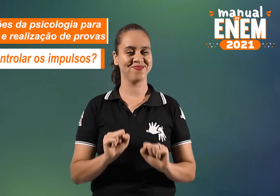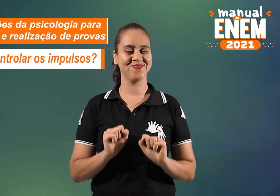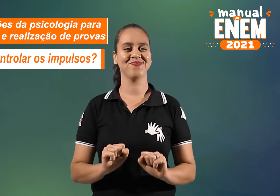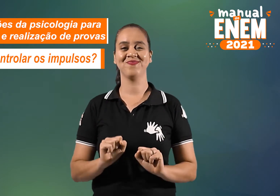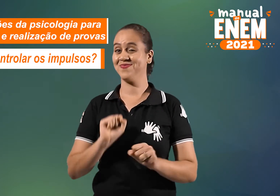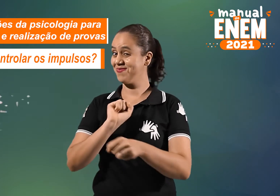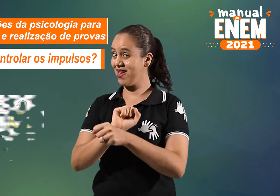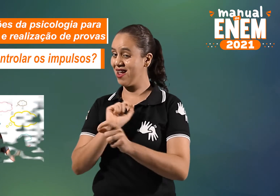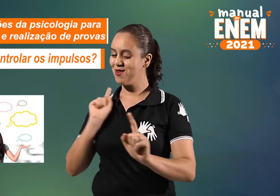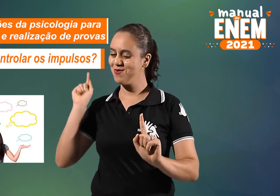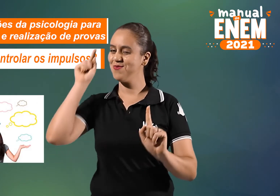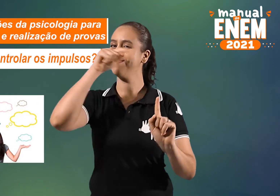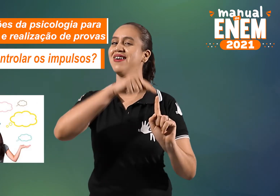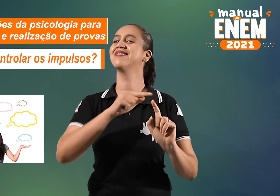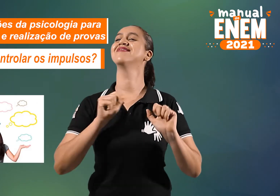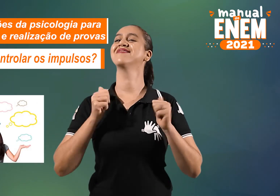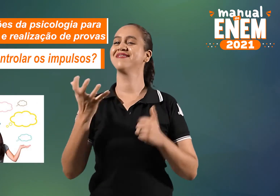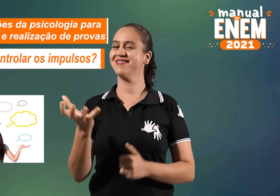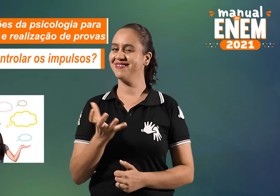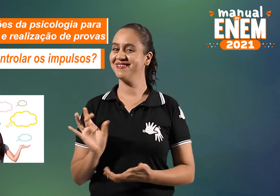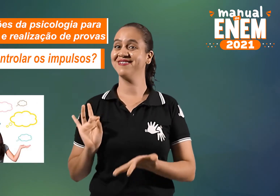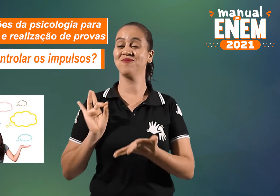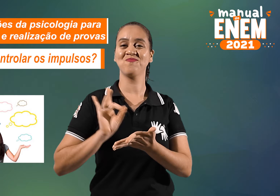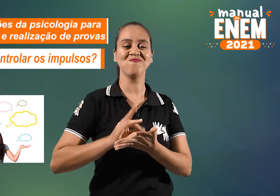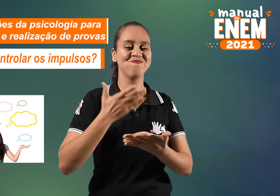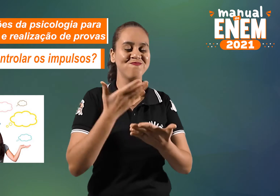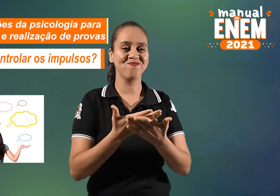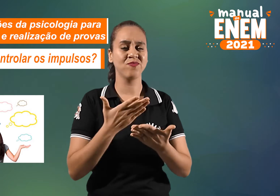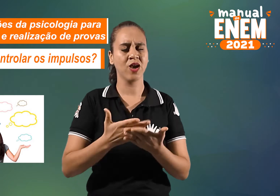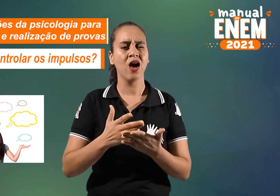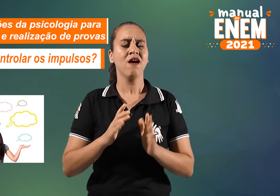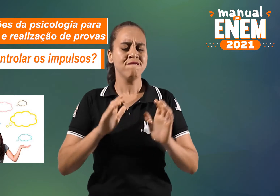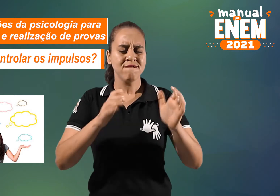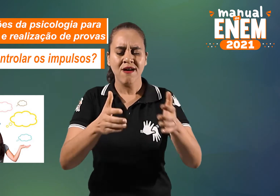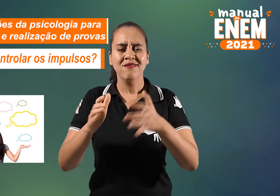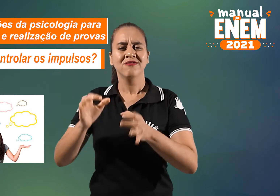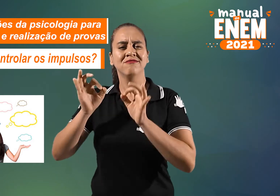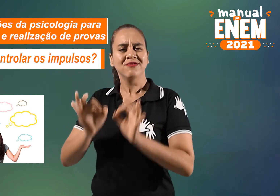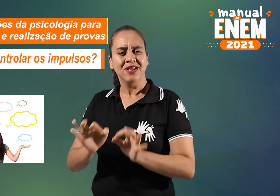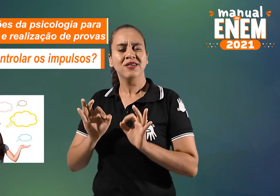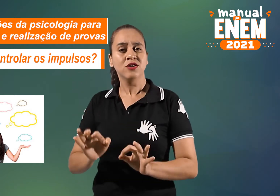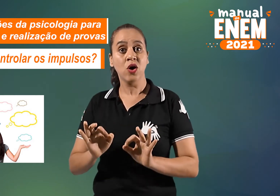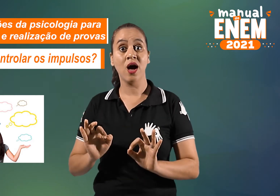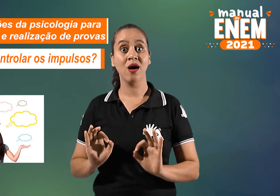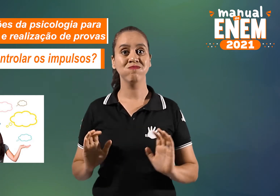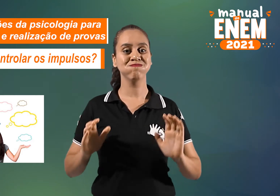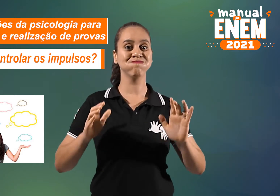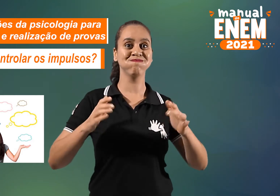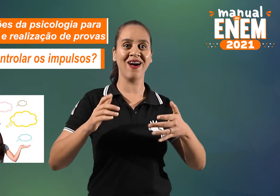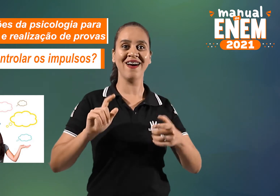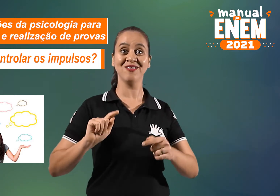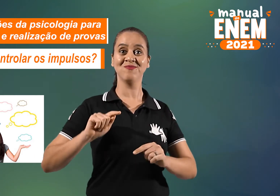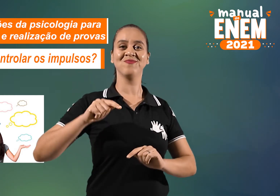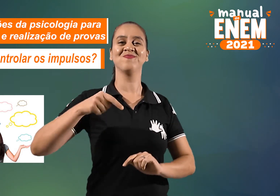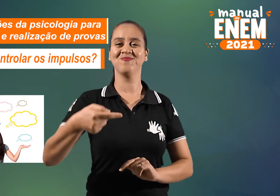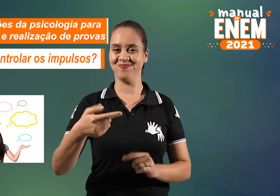alcançar. Faça isso até que você consiga espontaneamente focar em seu alvo. Deixe regras, horários